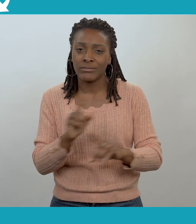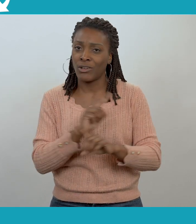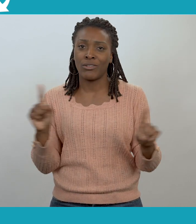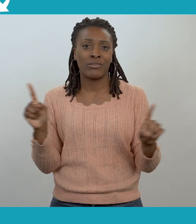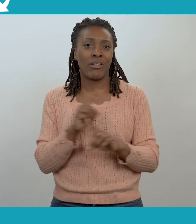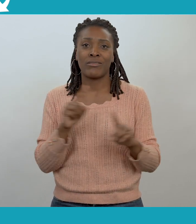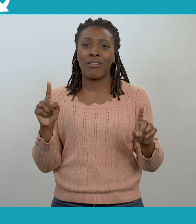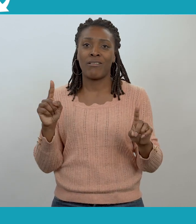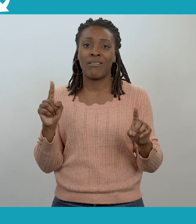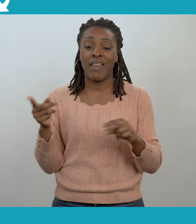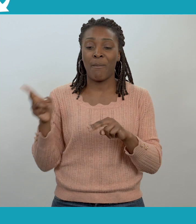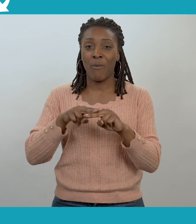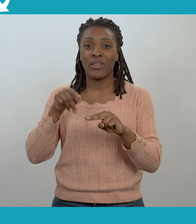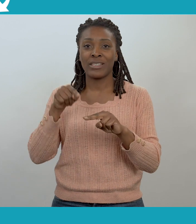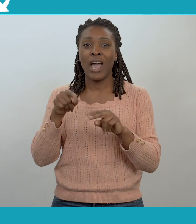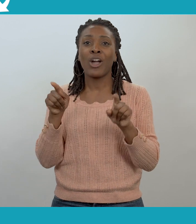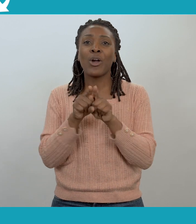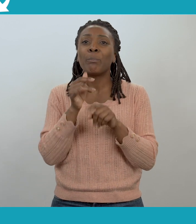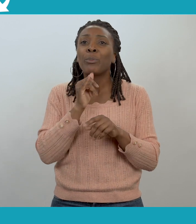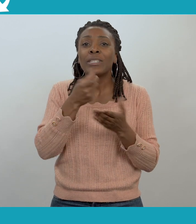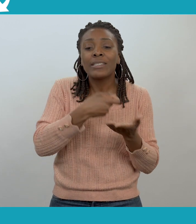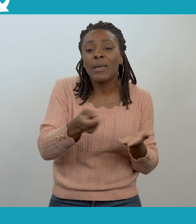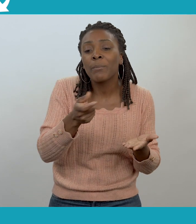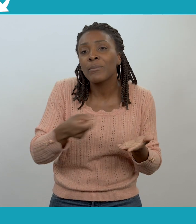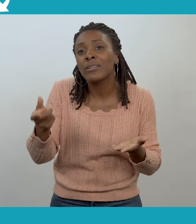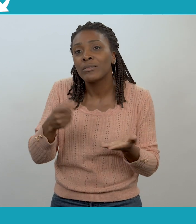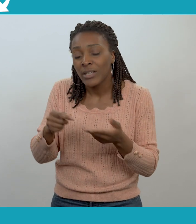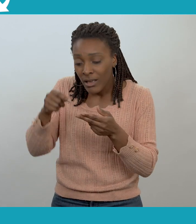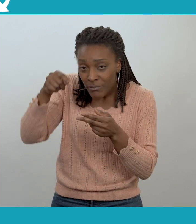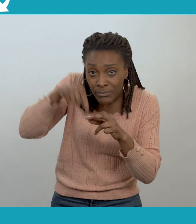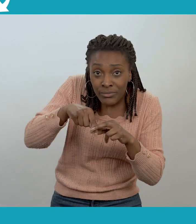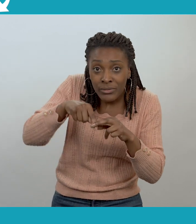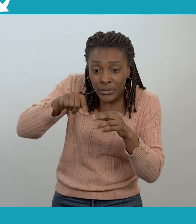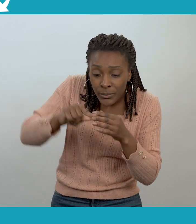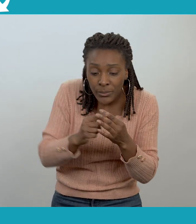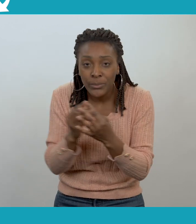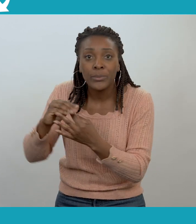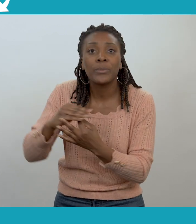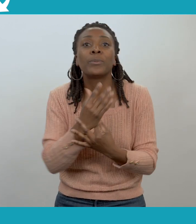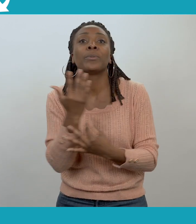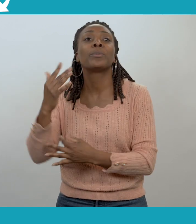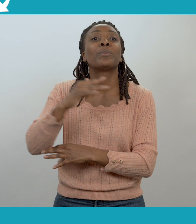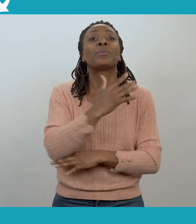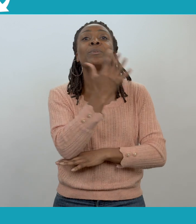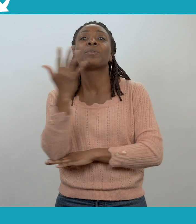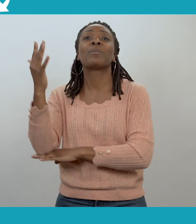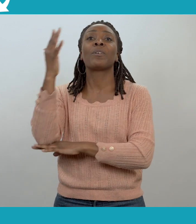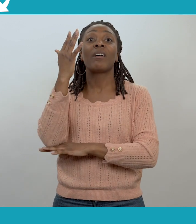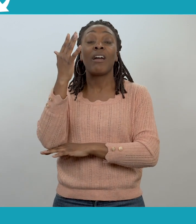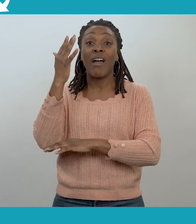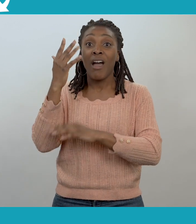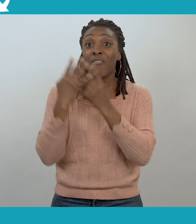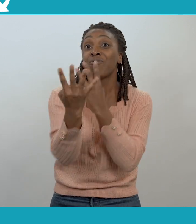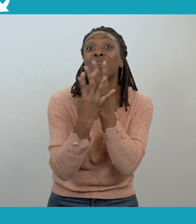il a dit que sa mort serait comme une petite semence enterrée dans le sol, qui grandirait et donnerait naissance à un